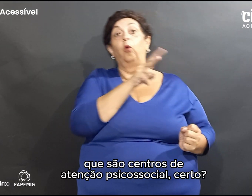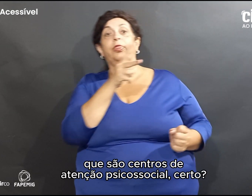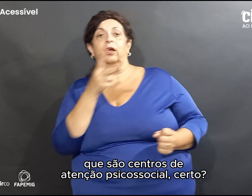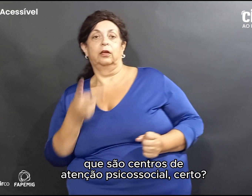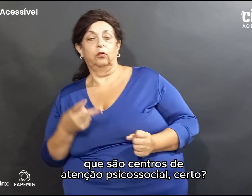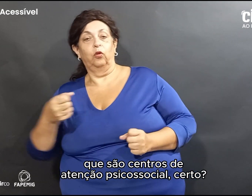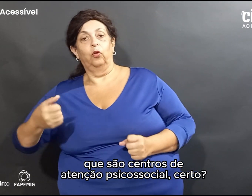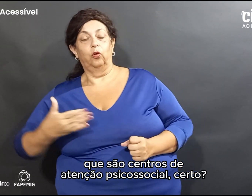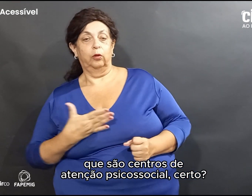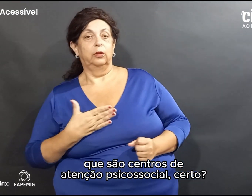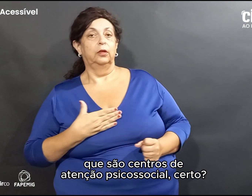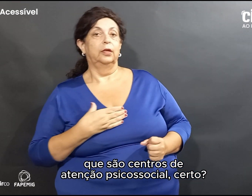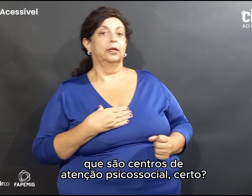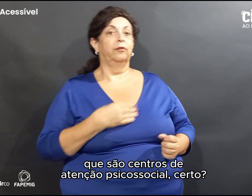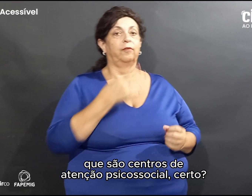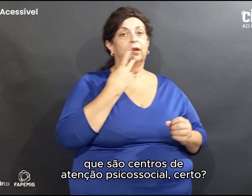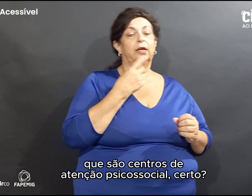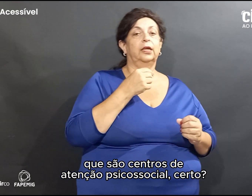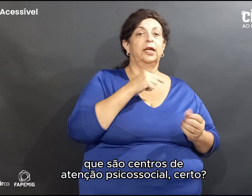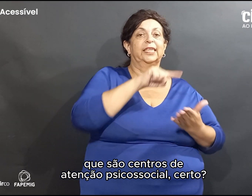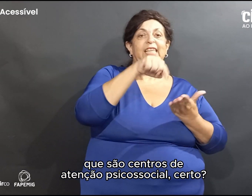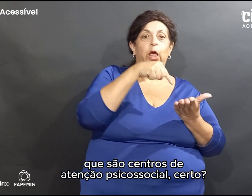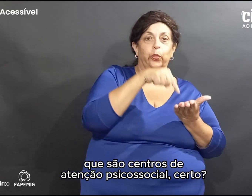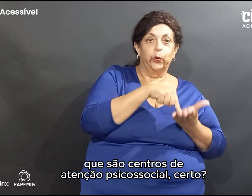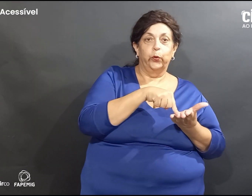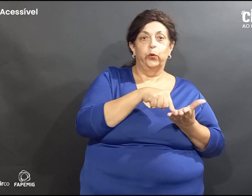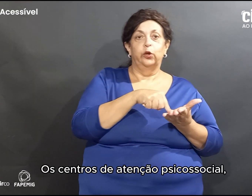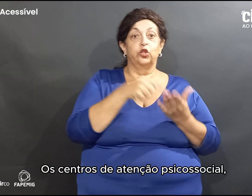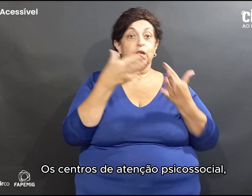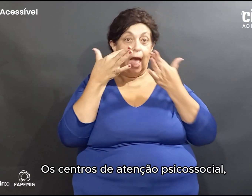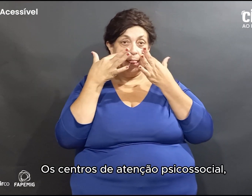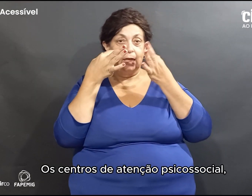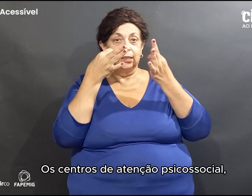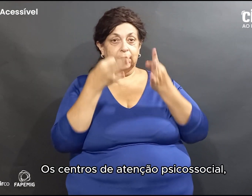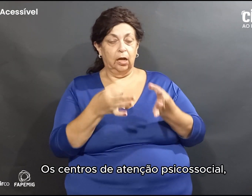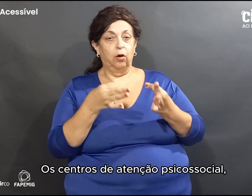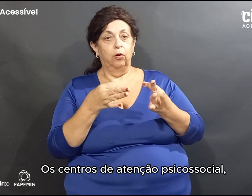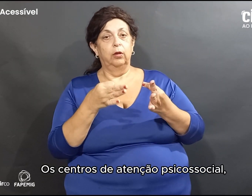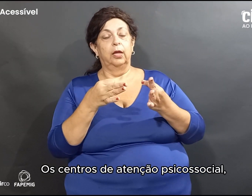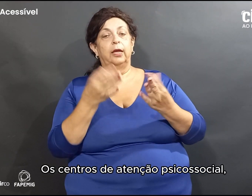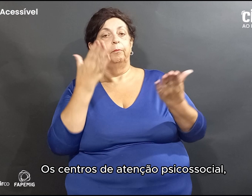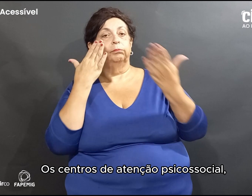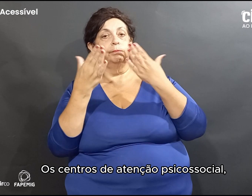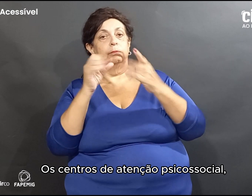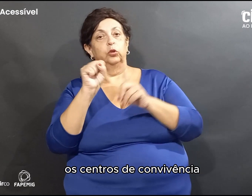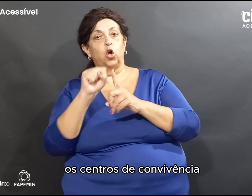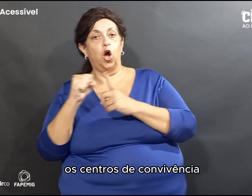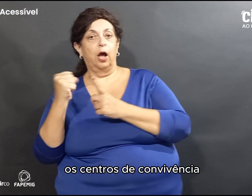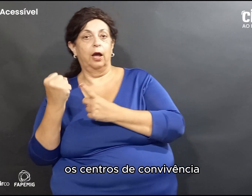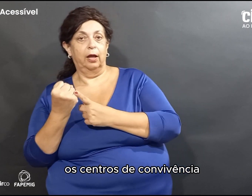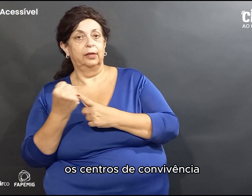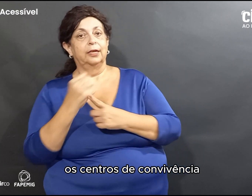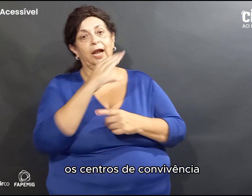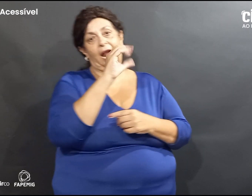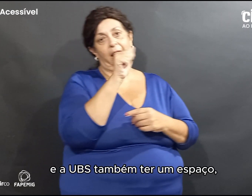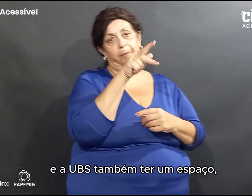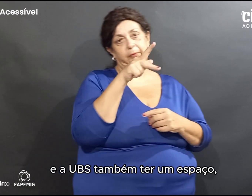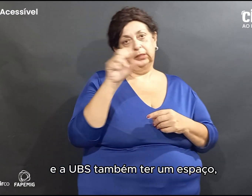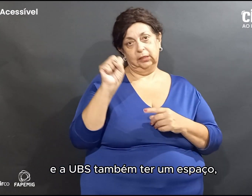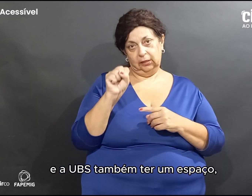são centros de atenção psicossocial, certo? O centro de atenção psicossocial, né, os centros de convivência, e a UBS